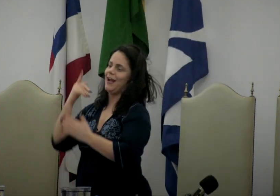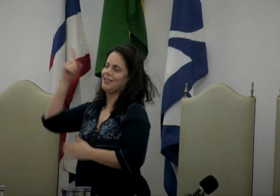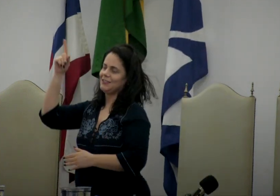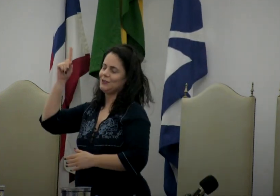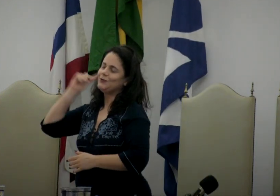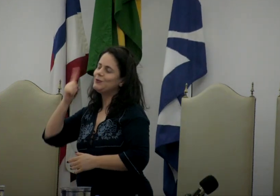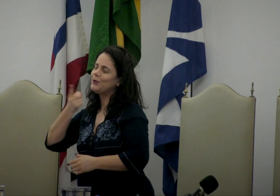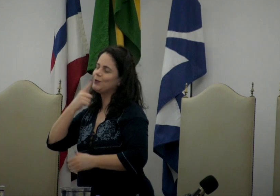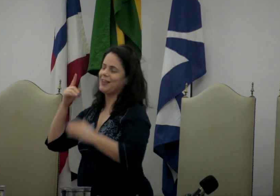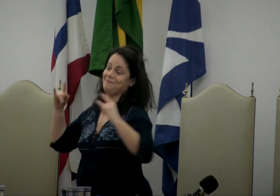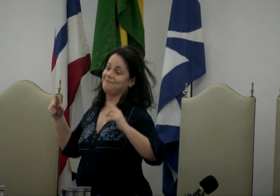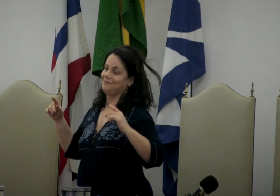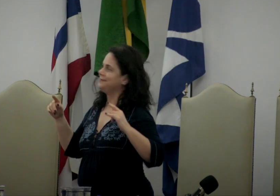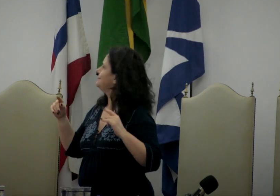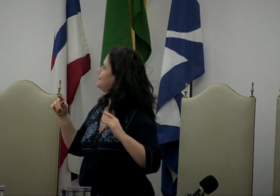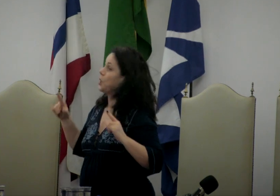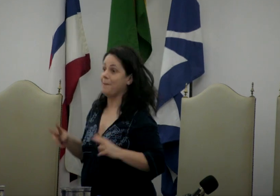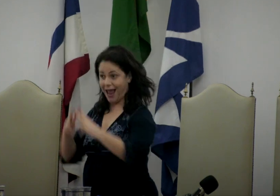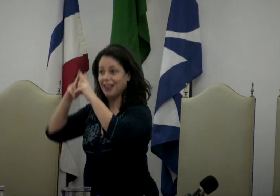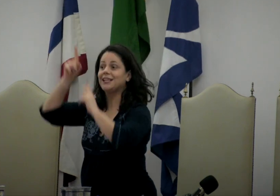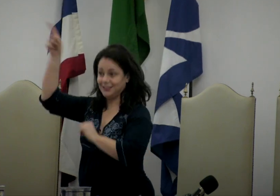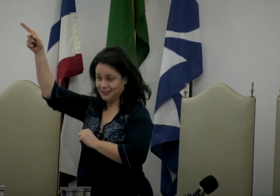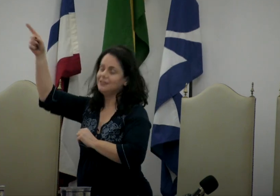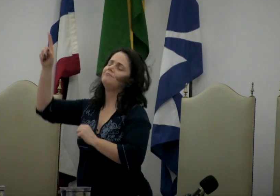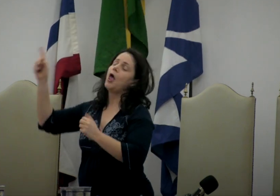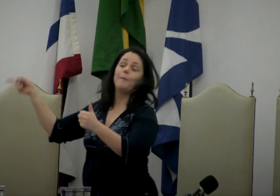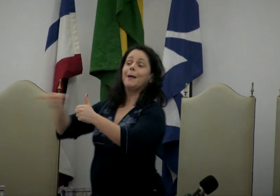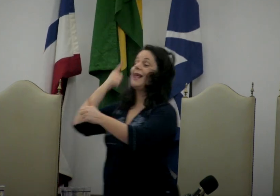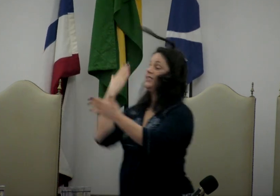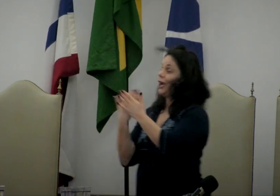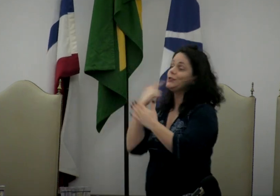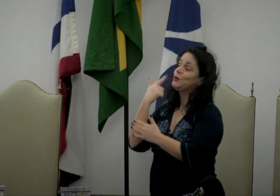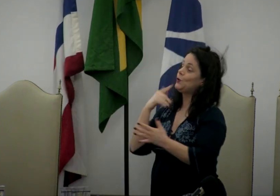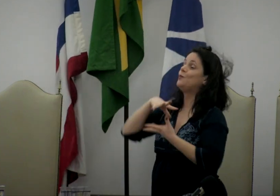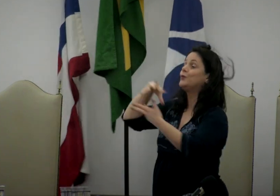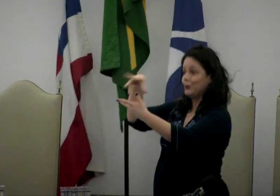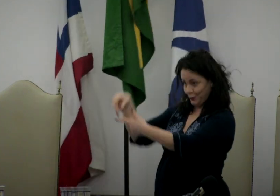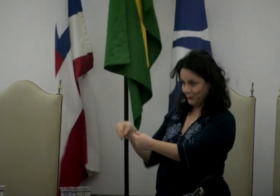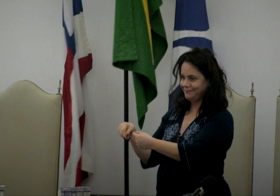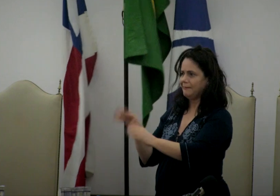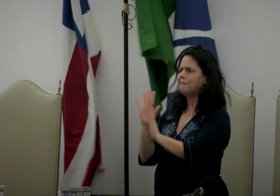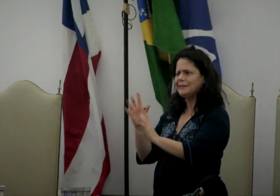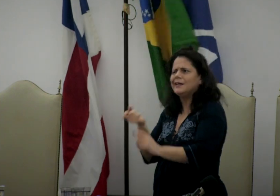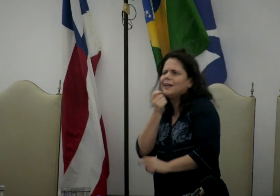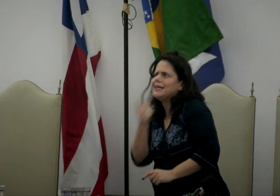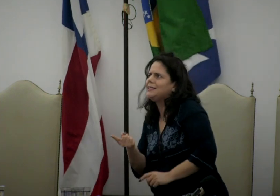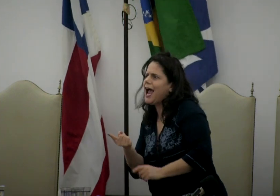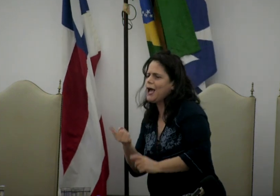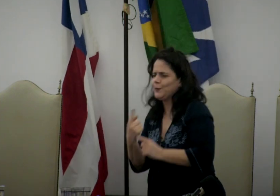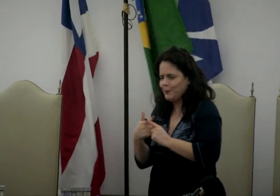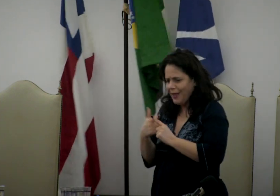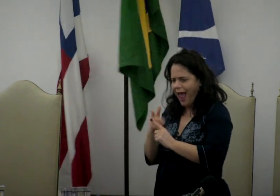a otologia. E isso começou numa escola de surdos de Paris, no Instituto Nacional de Surdos